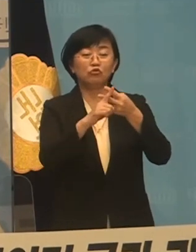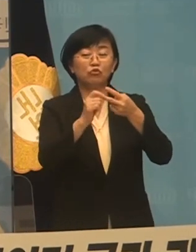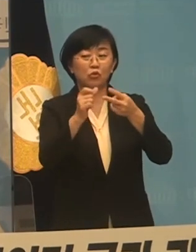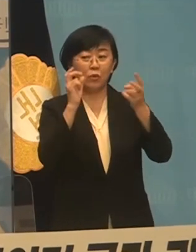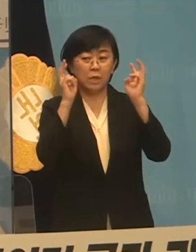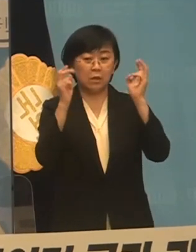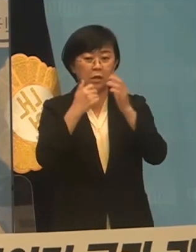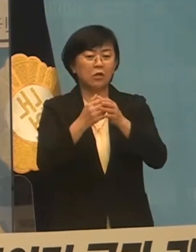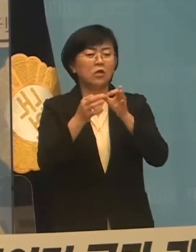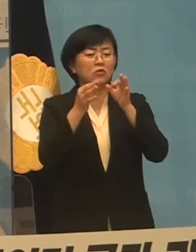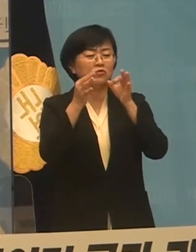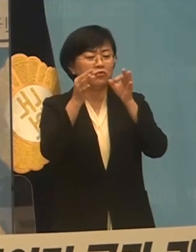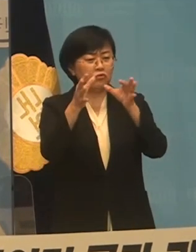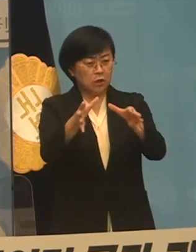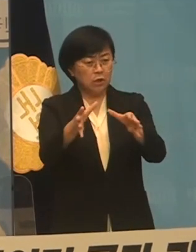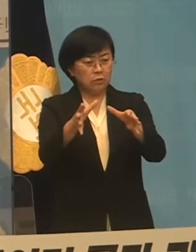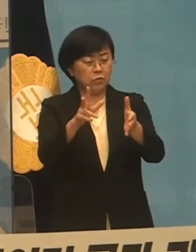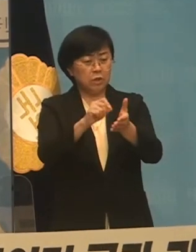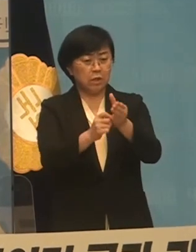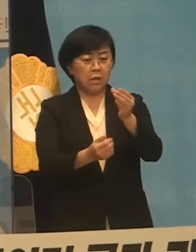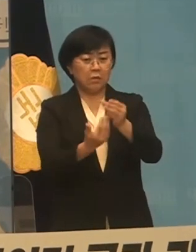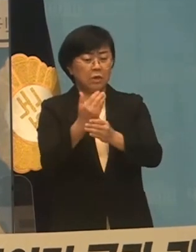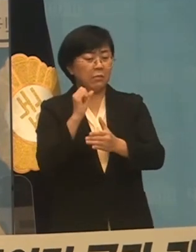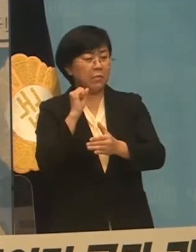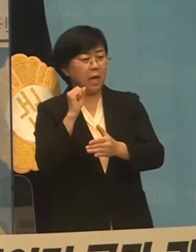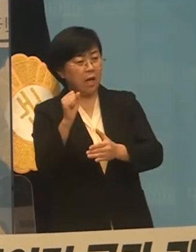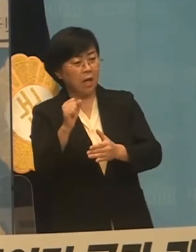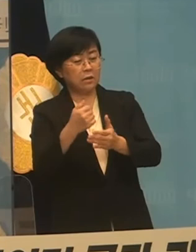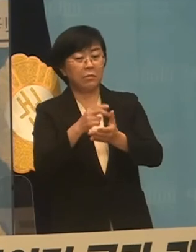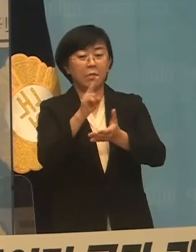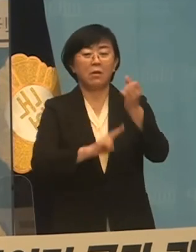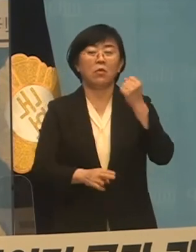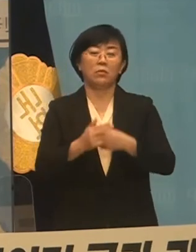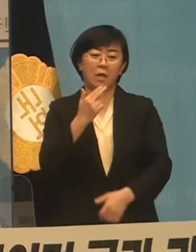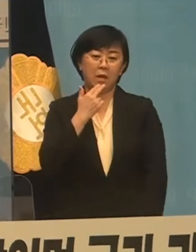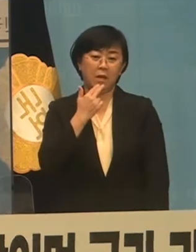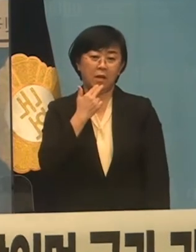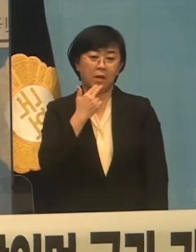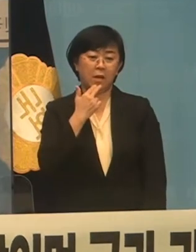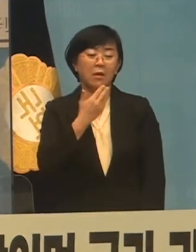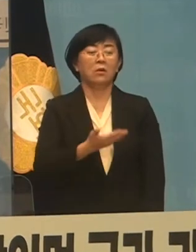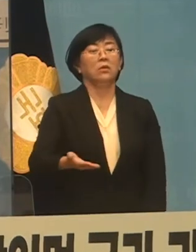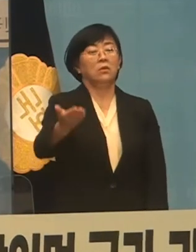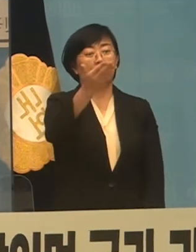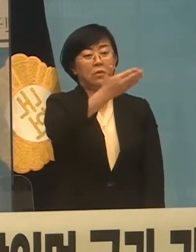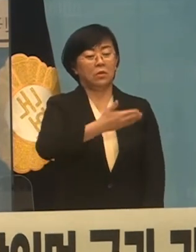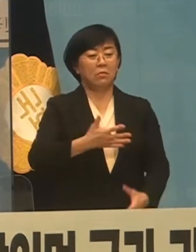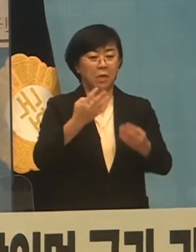중소기업들이 투기 자본에 이끌려서 매각되지 않도록 기자